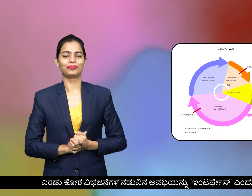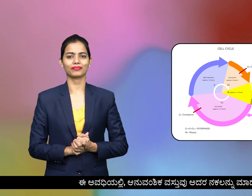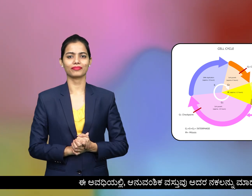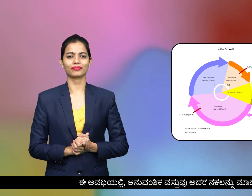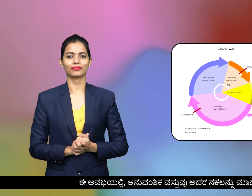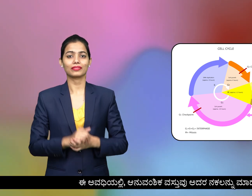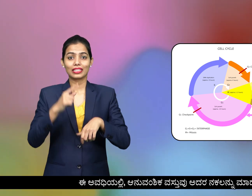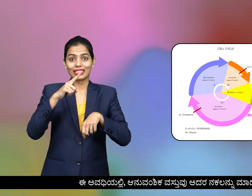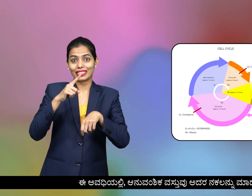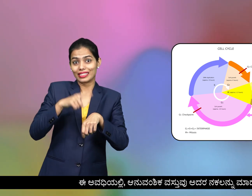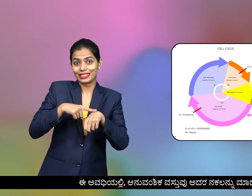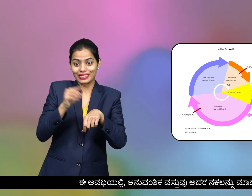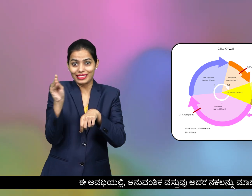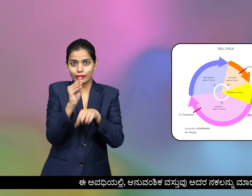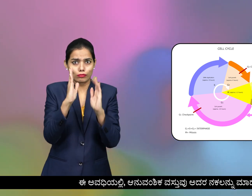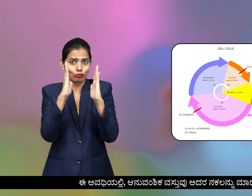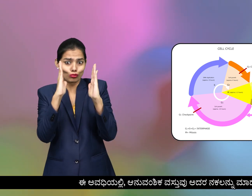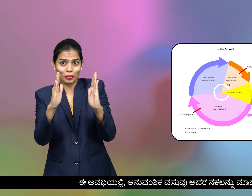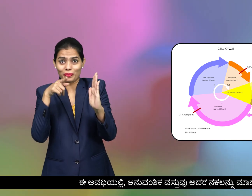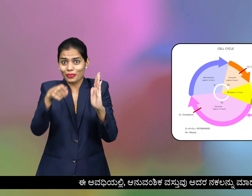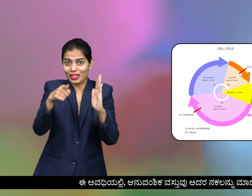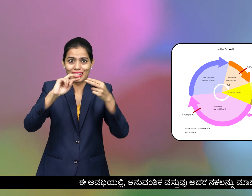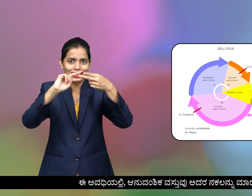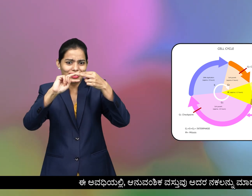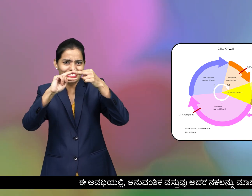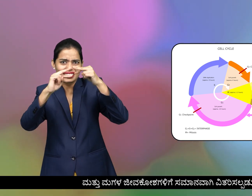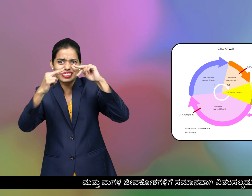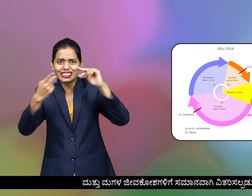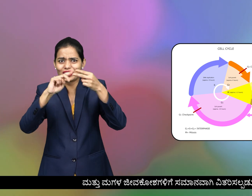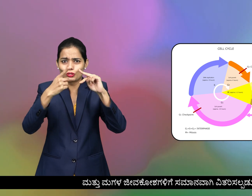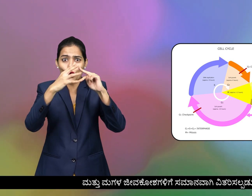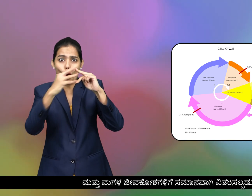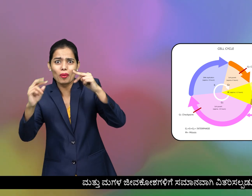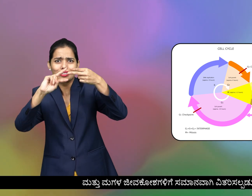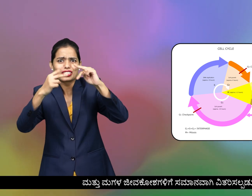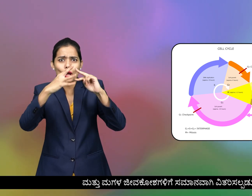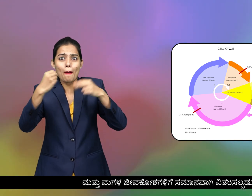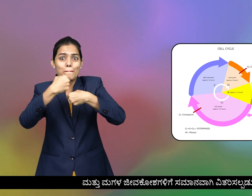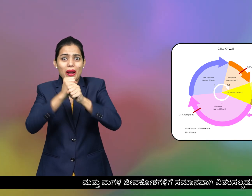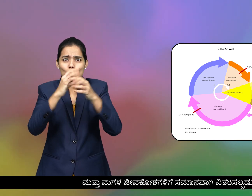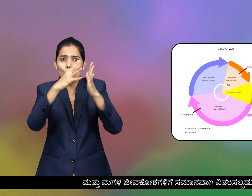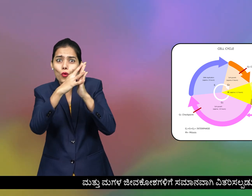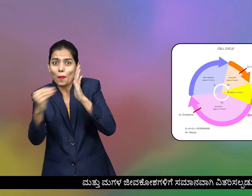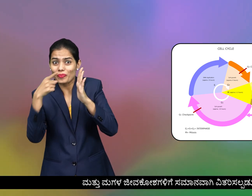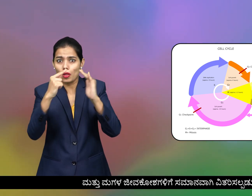ಈ ಅವಧಿಯಲ್ಲಿ ಆನುವಂಶಿಕ ವಸ್ತುವು ಅದರ ನಕಲನ್ನ ಮಾಡುತ್ತೆ ಮತ್ತು ಮಗಳ ಜೀವಕೋಶಗಳಿಗೆ ಸಮನಾಗಿ